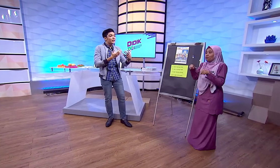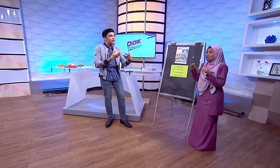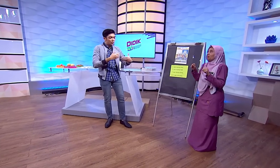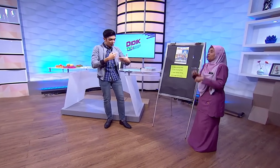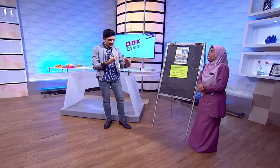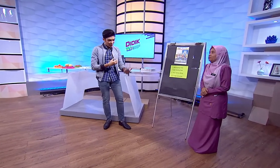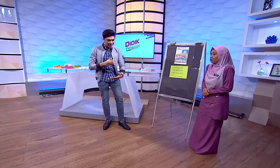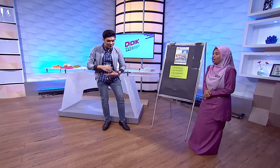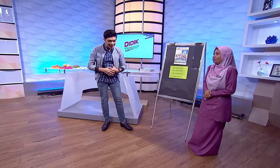oke